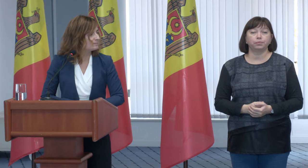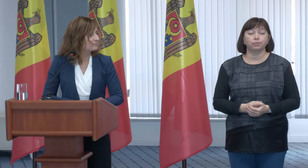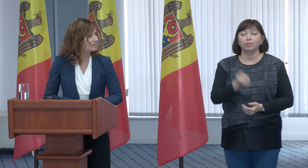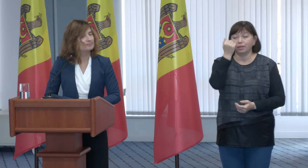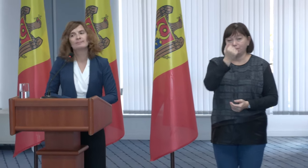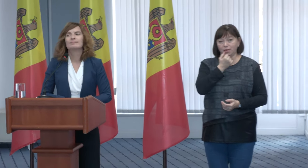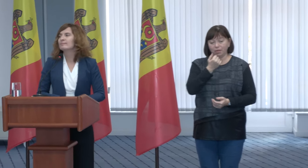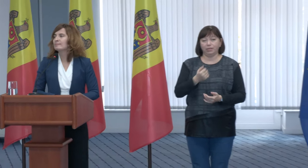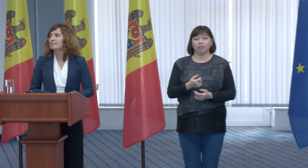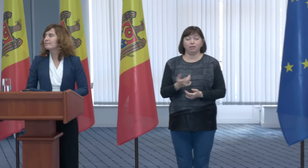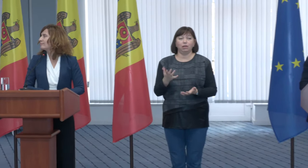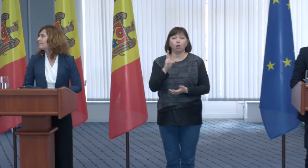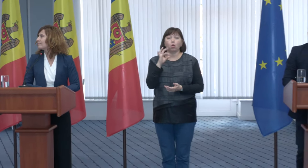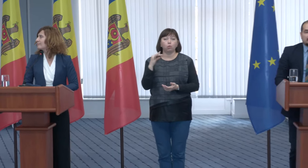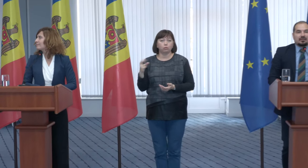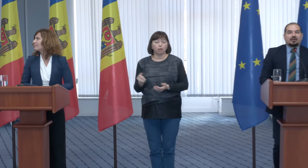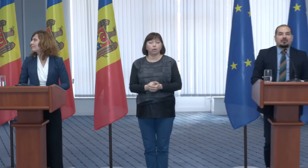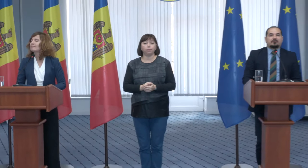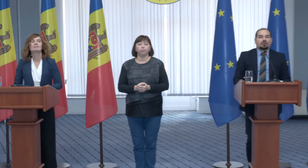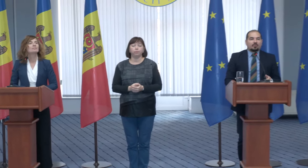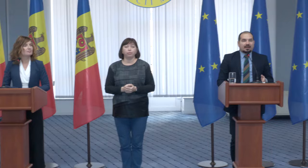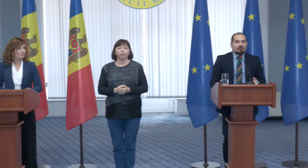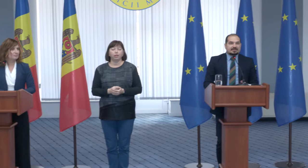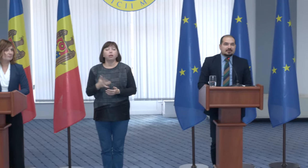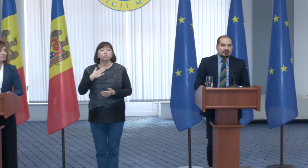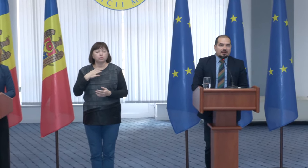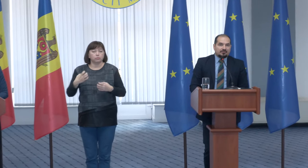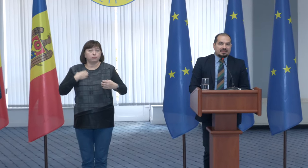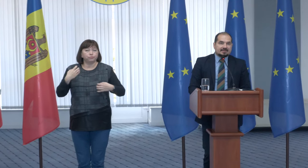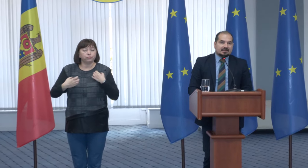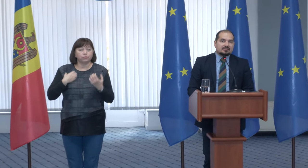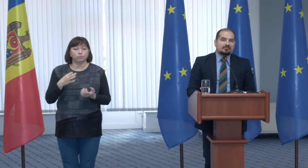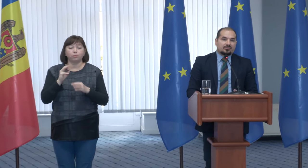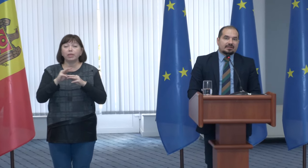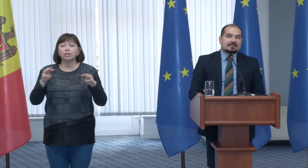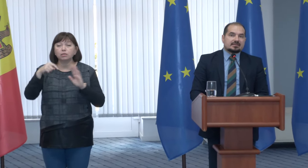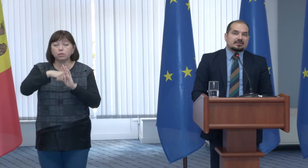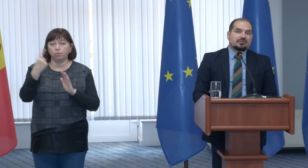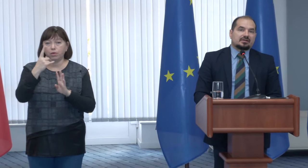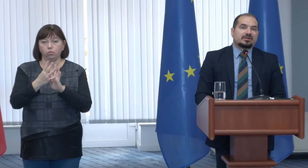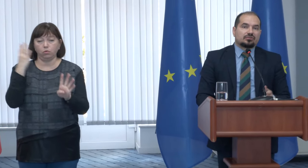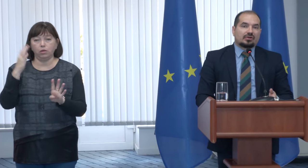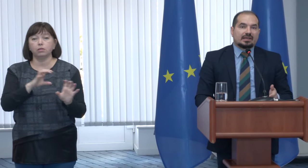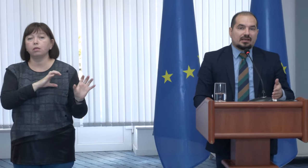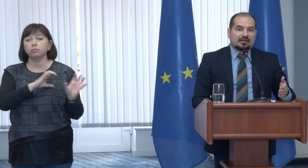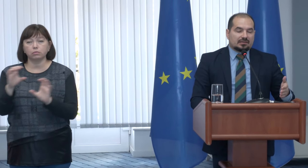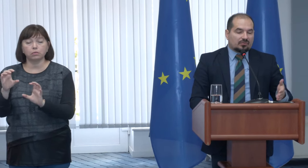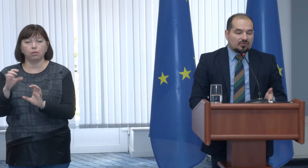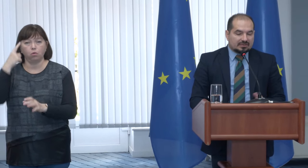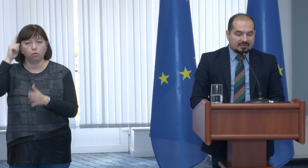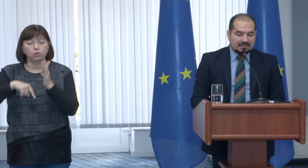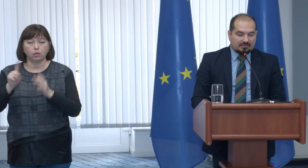Mersi mult, Dracurina. Deci, preocuparea noastră la Ministerie este în primul rând să ne asigurăm că noi,